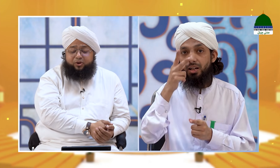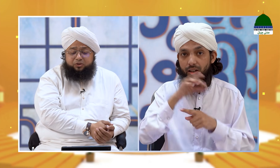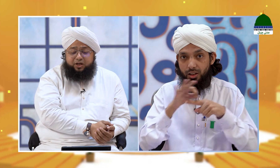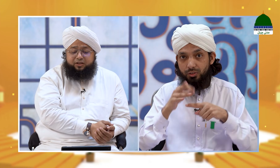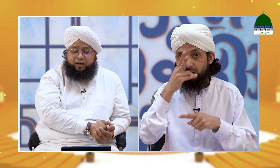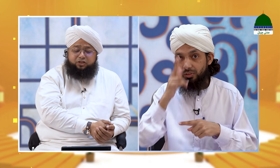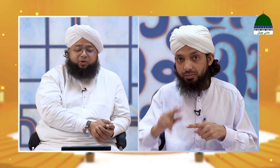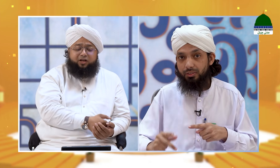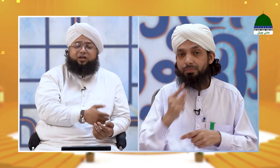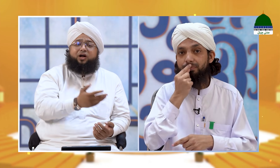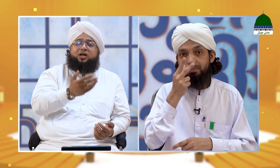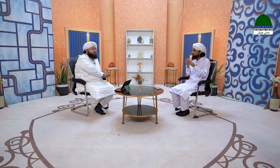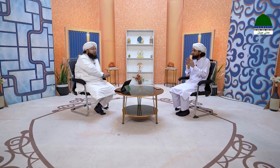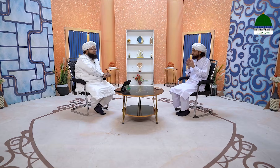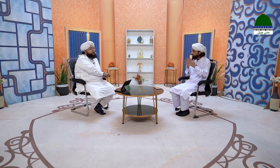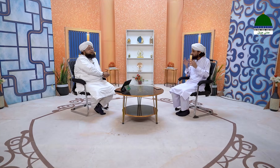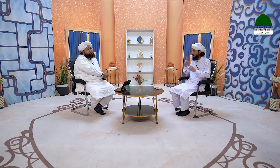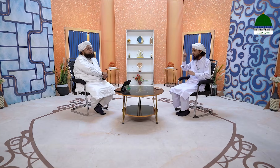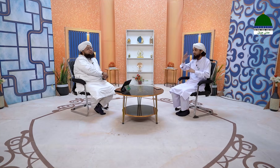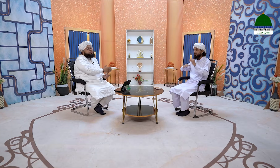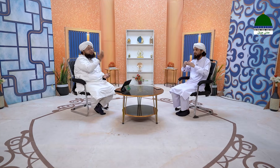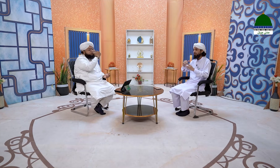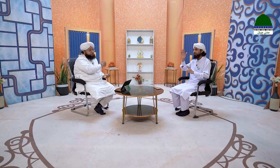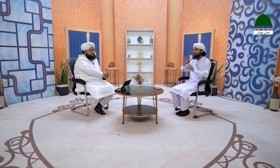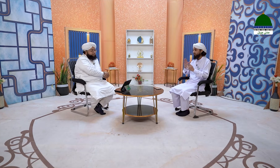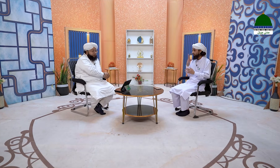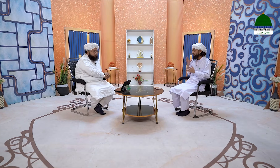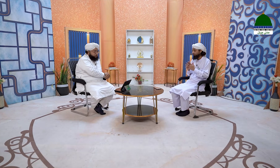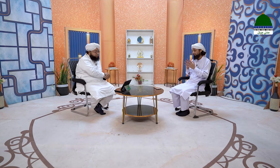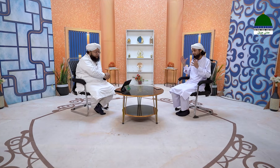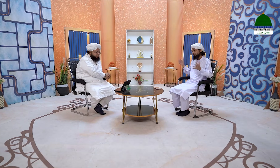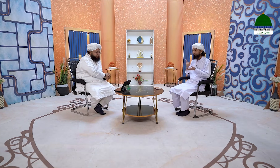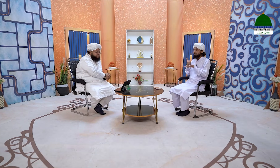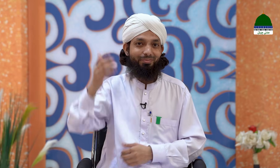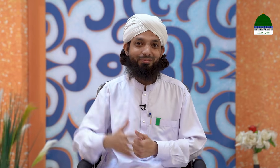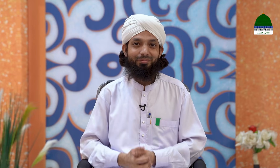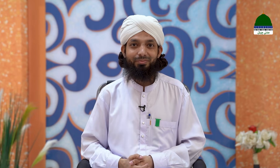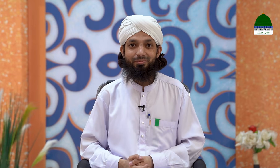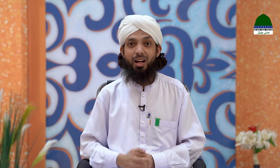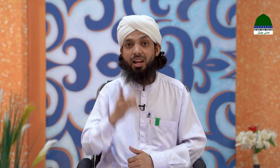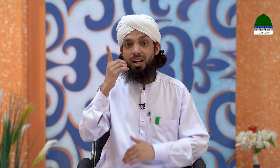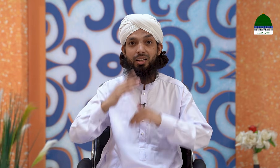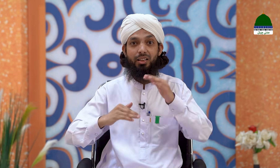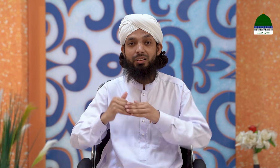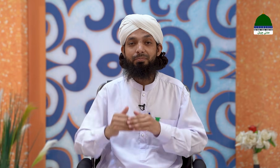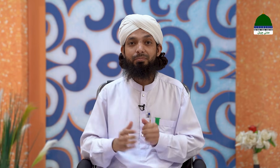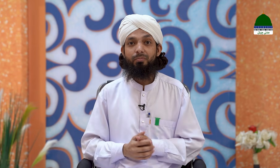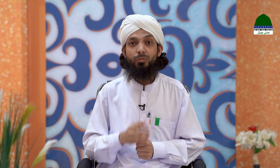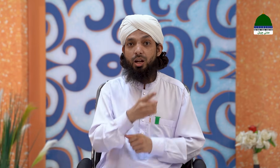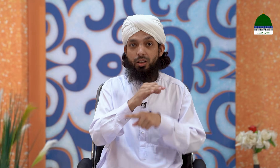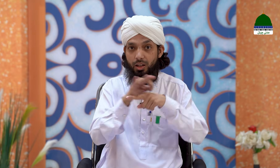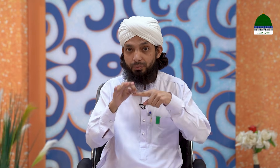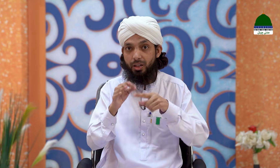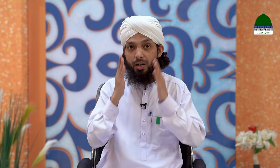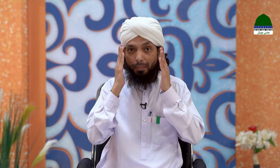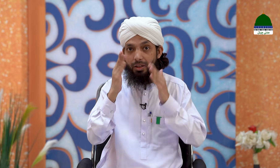پڑھتے ہیں، روزے رکھتے ہیں، سبحان اللہ، اللہ پاک کی رحمت سے کس قدر ان کو ثواب مل رہا ہوگا، سبحان اللہ۔ اور اللہ کریم ان لوگوں کو جو راتوں میں